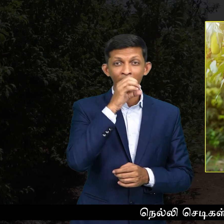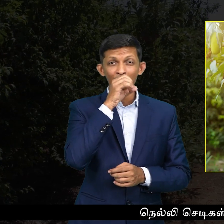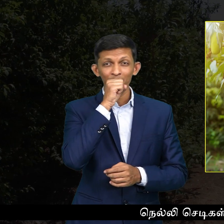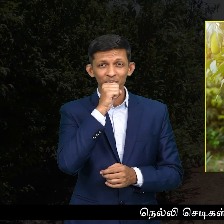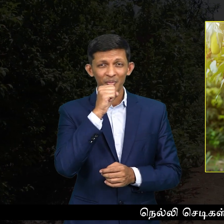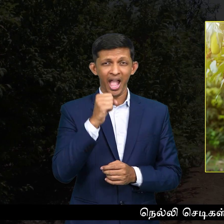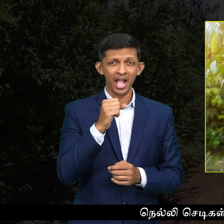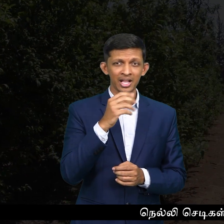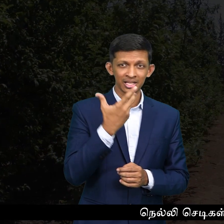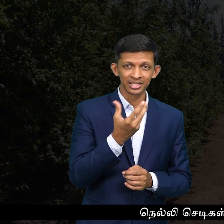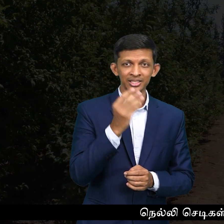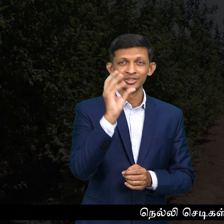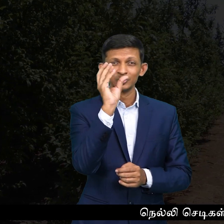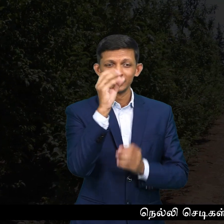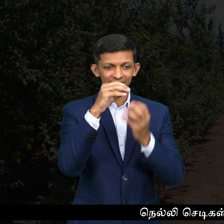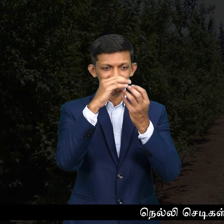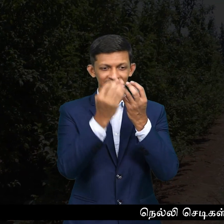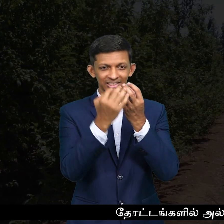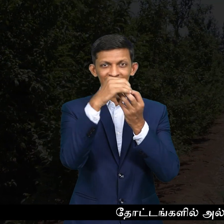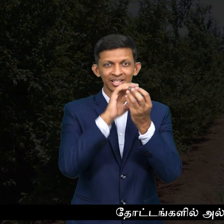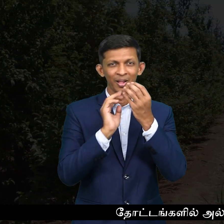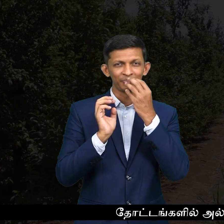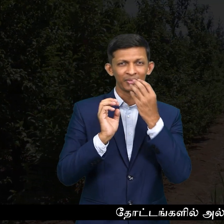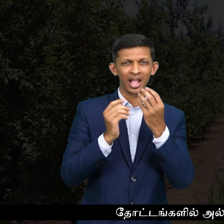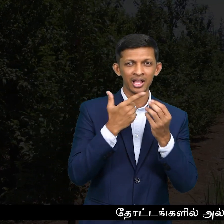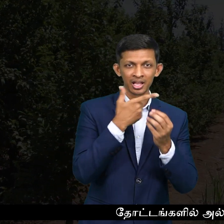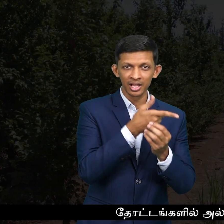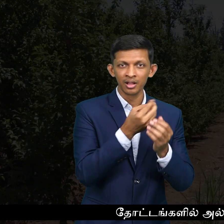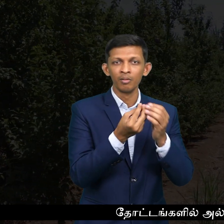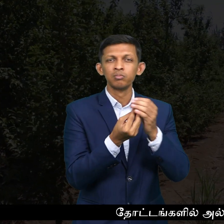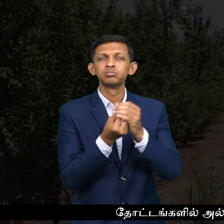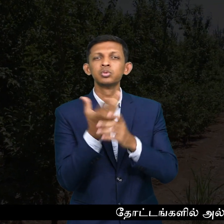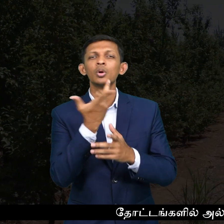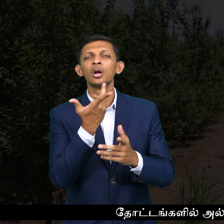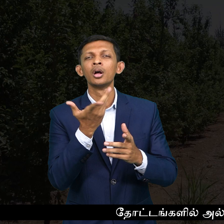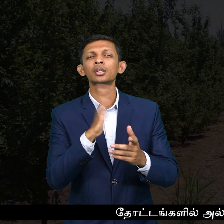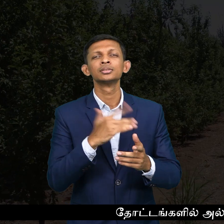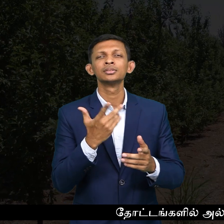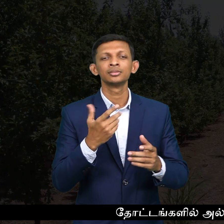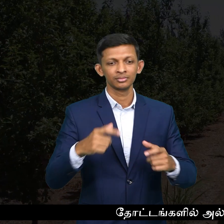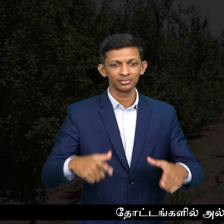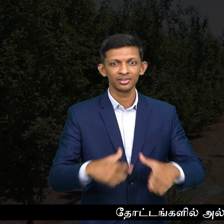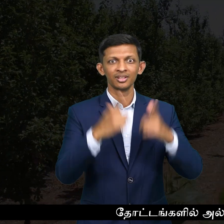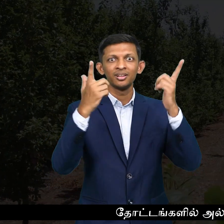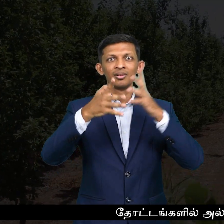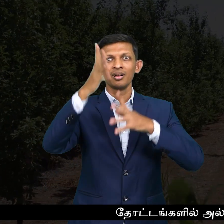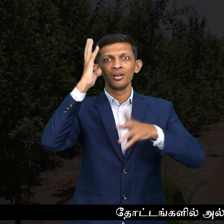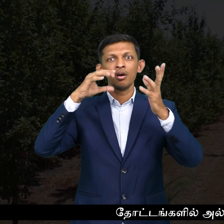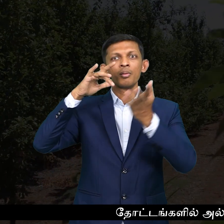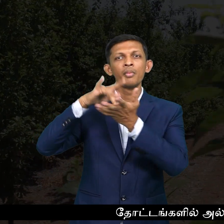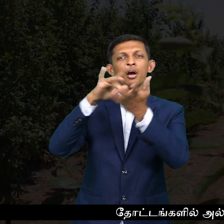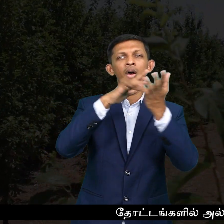மற்றும் நெல்லிச் செடிகள் காடுகளில், வீட்டுத் தோட்டங்களில் அல்லது வயல்களில் வளரும்.